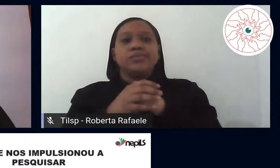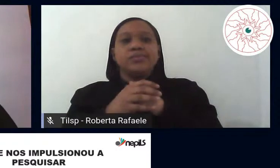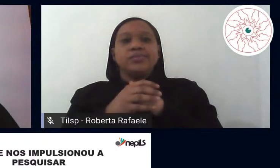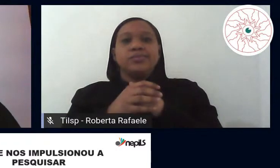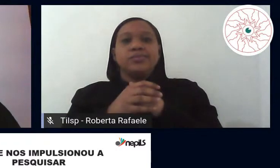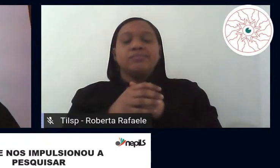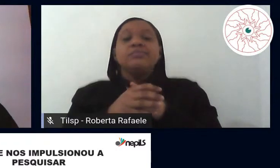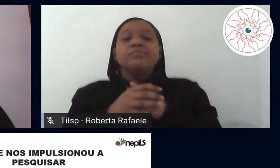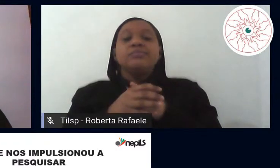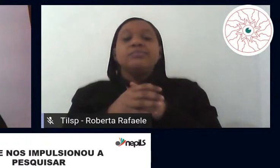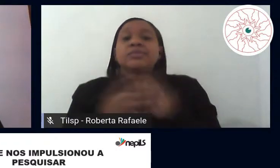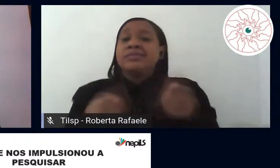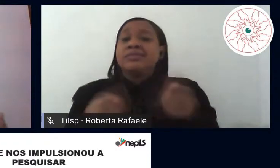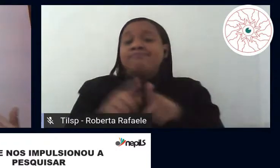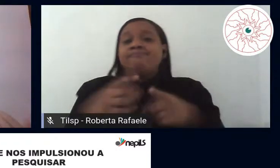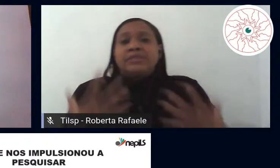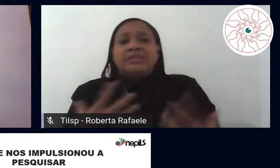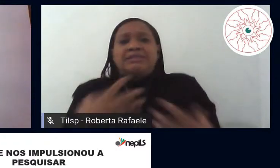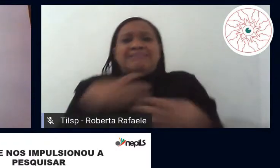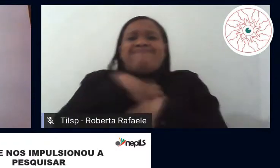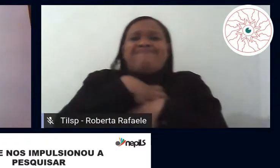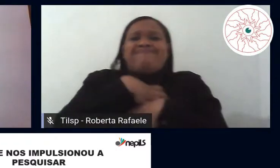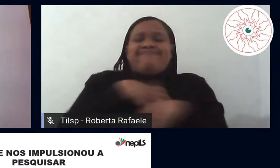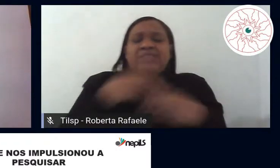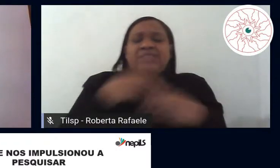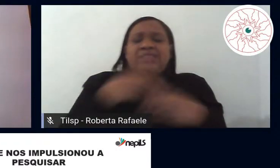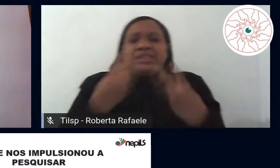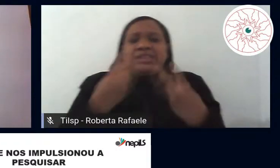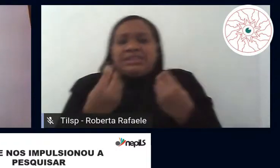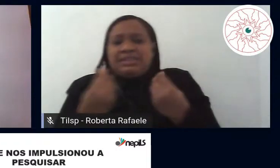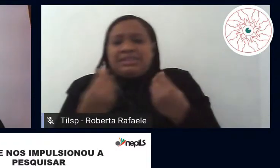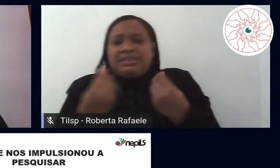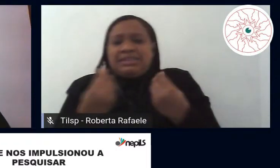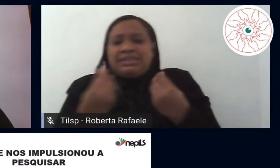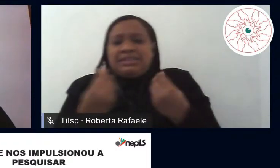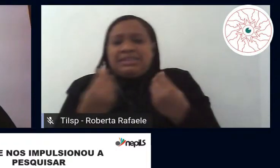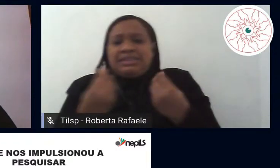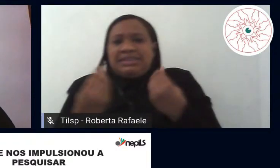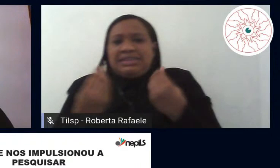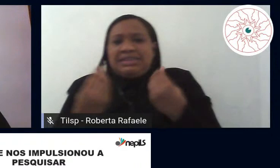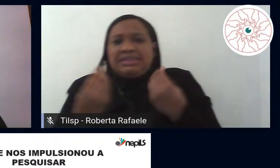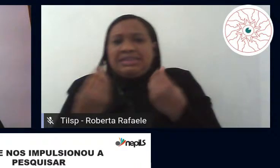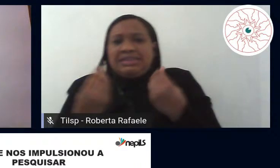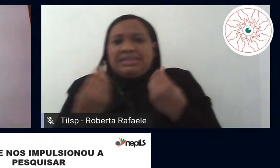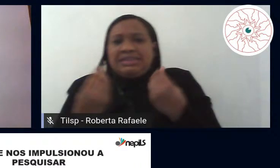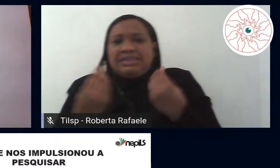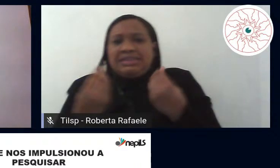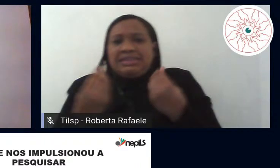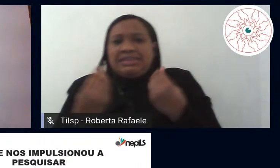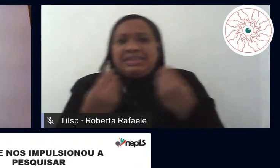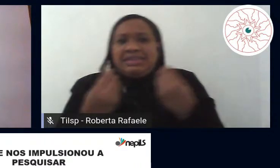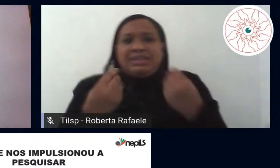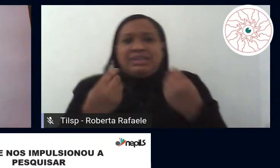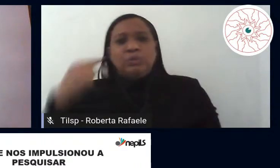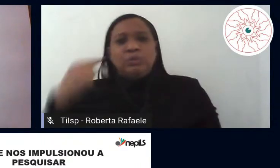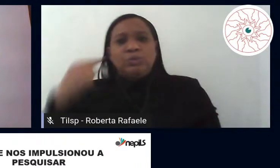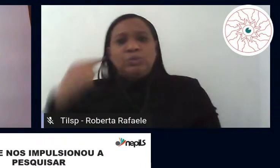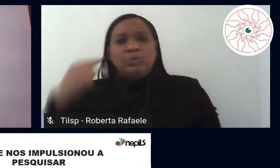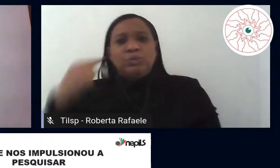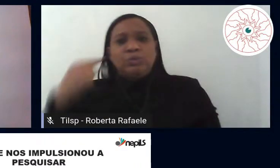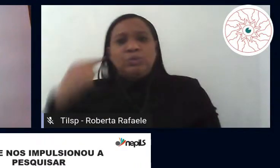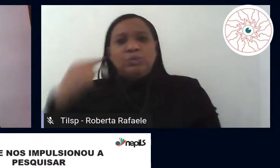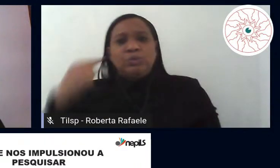surdo diante dele, diante desse desafio dele ter que ler e interpretar um texto com tantas